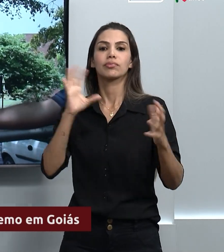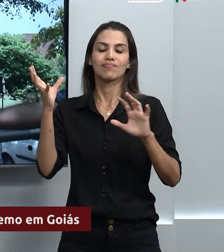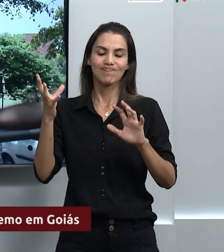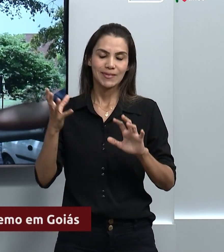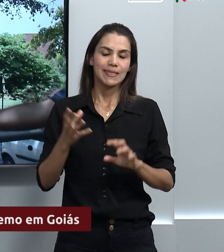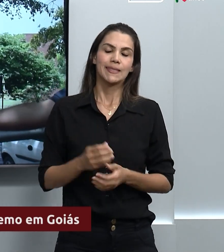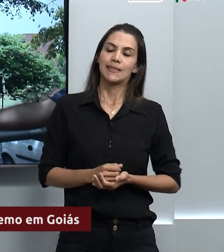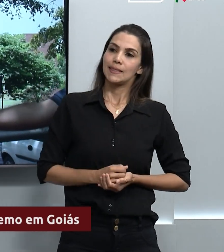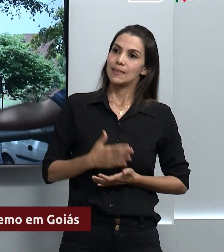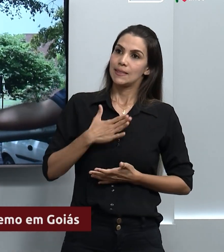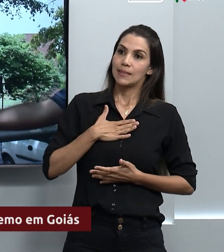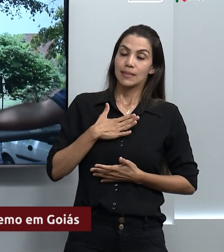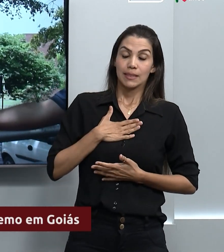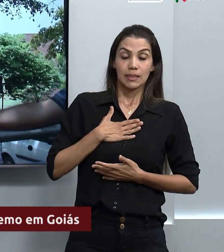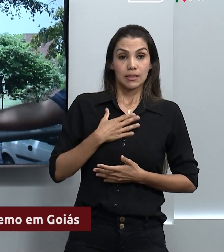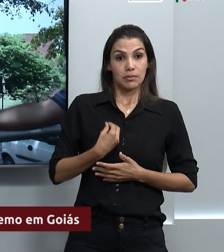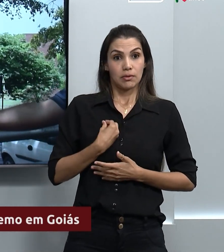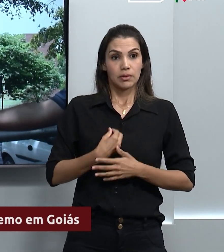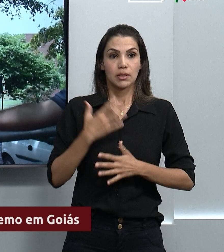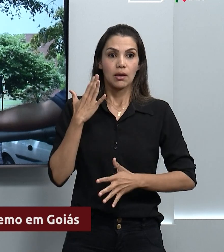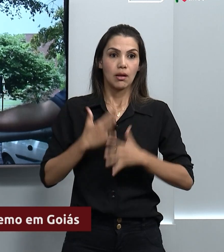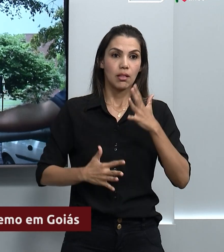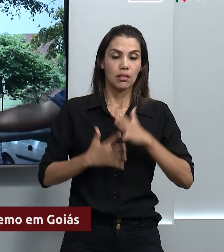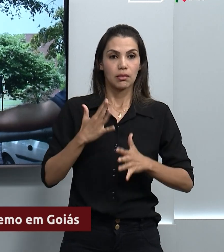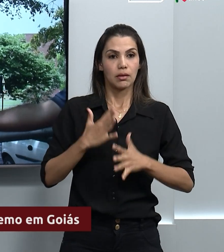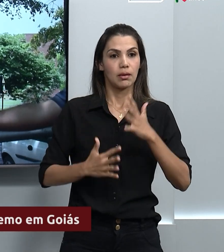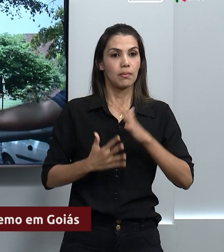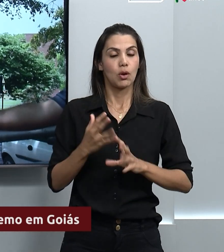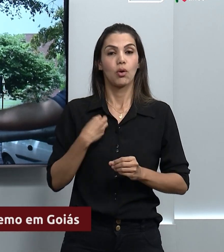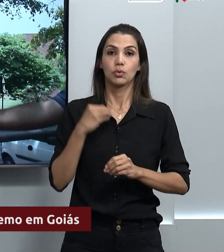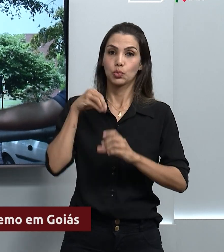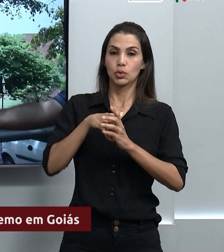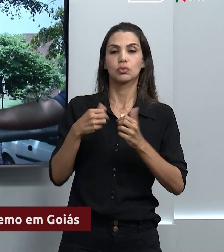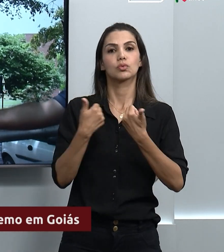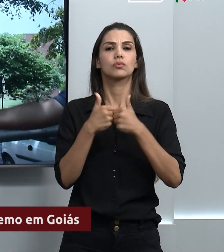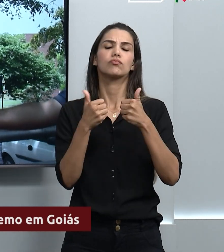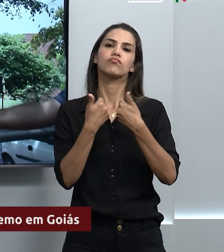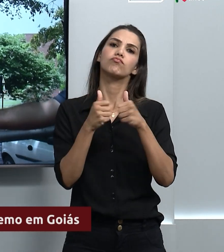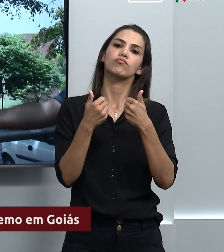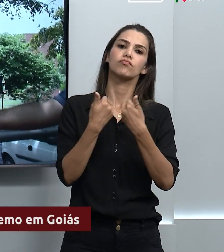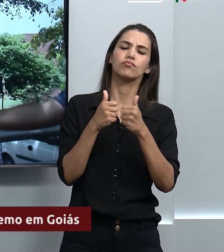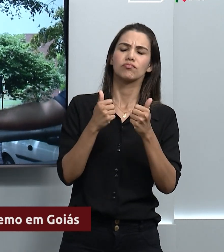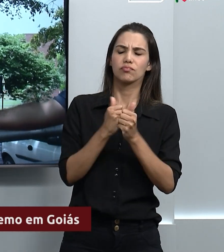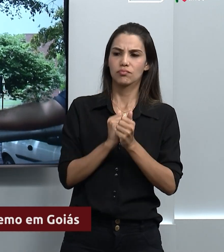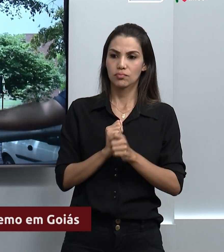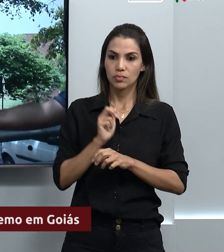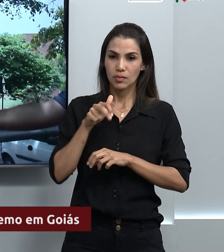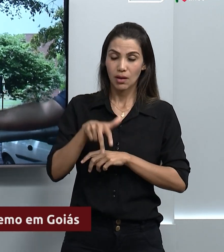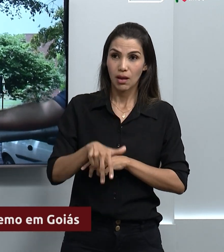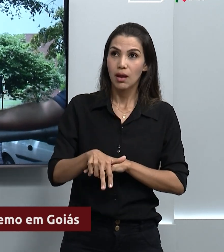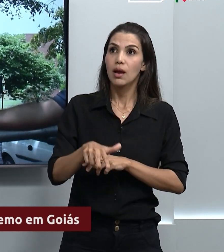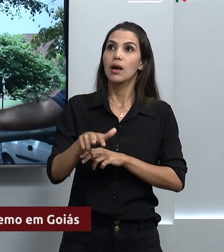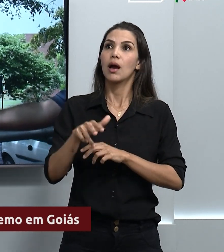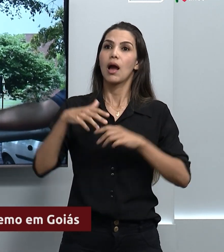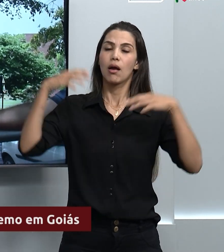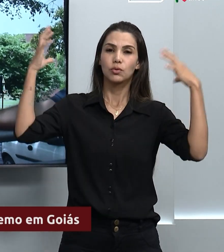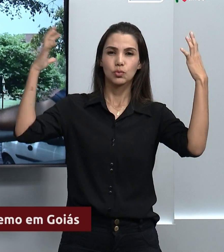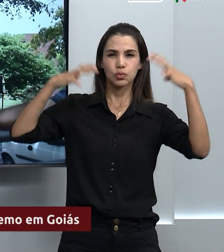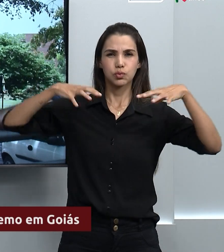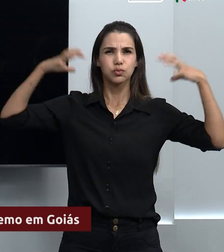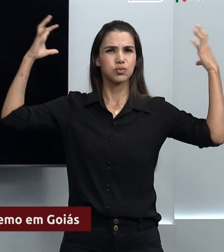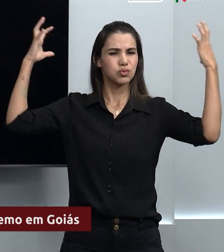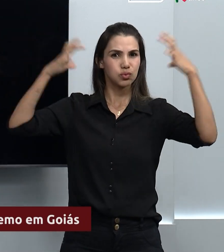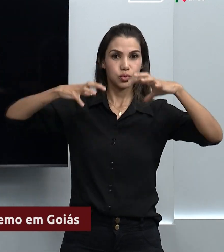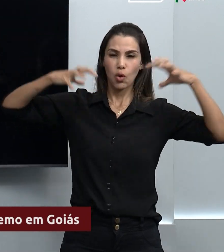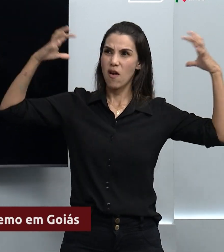meu dia inteiro, porque eu estava no ônibus, no transporte público ali. Quando eu saí, a chuva começou. E aí começou